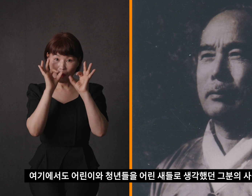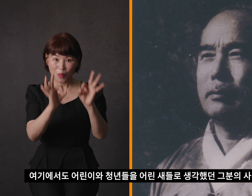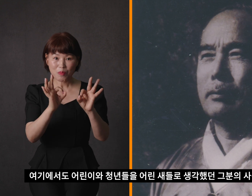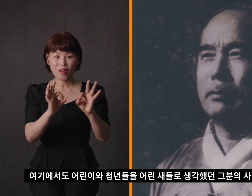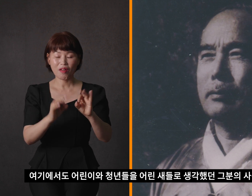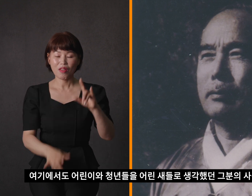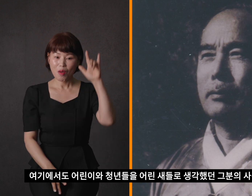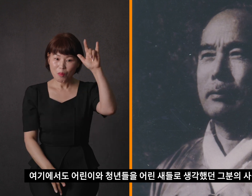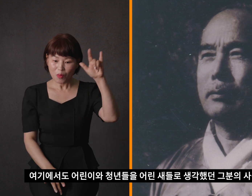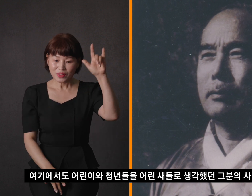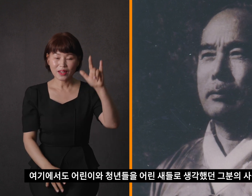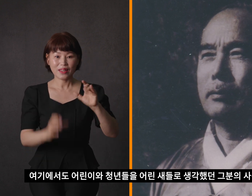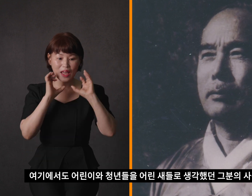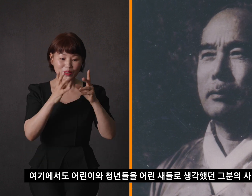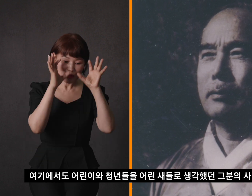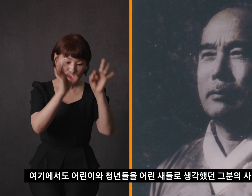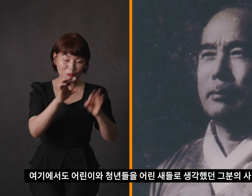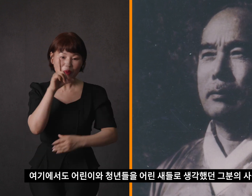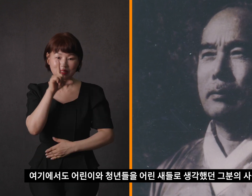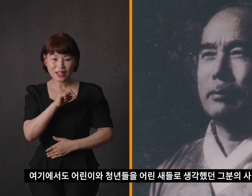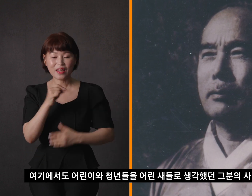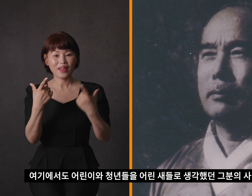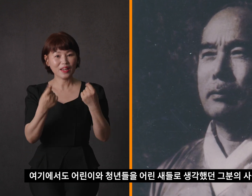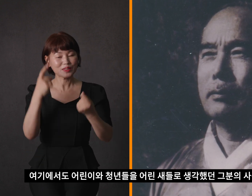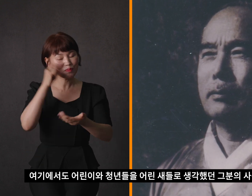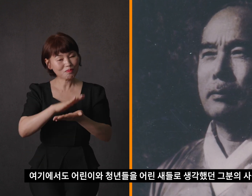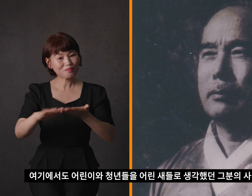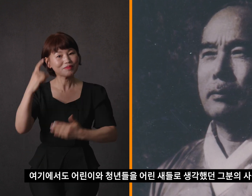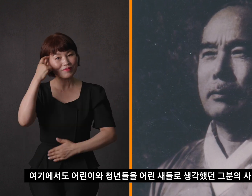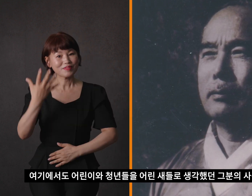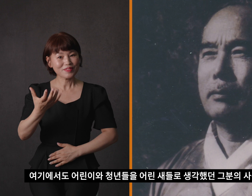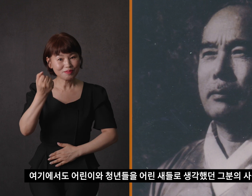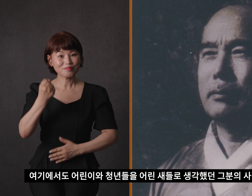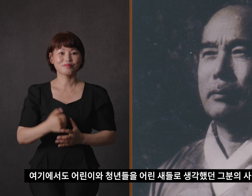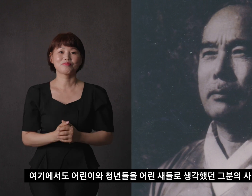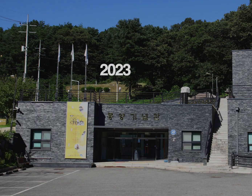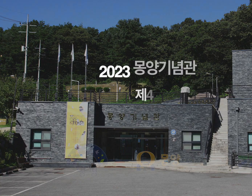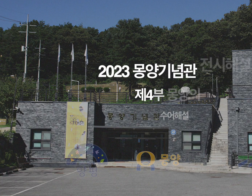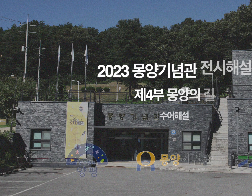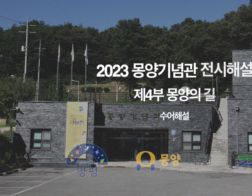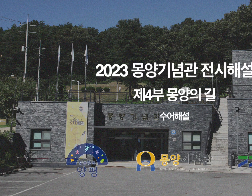청년들을 어린 새들로 생각했던 그분의 사상을 알 수 있습니다.